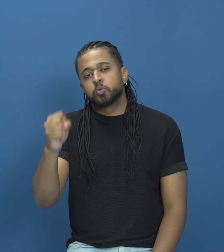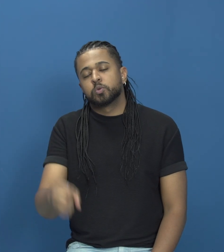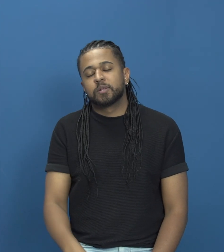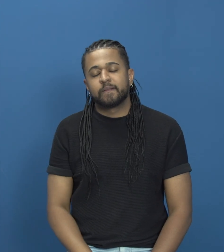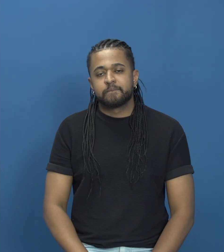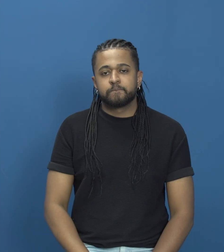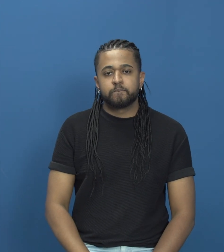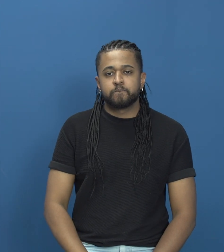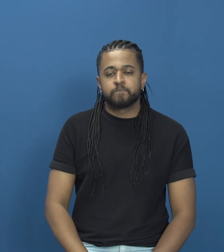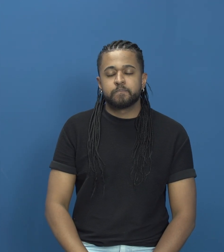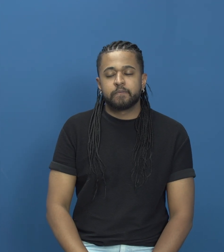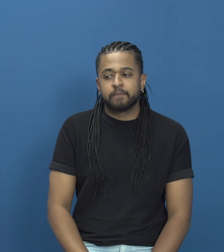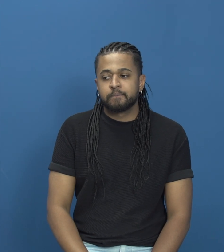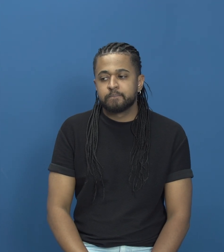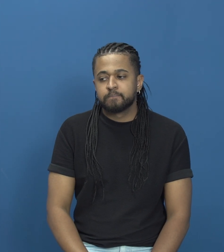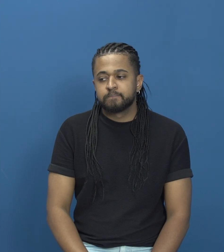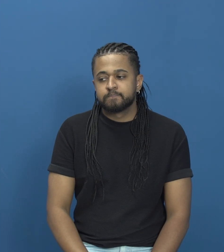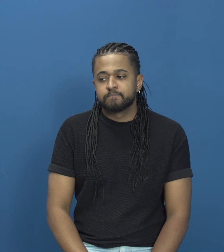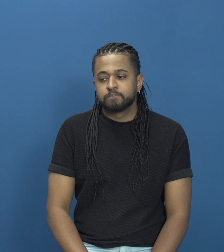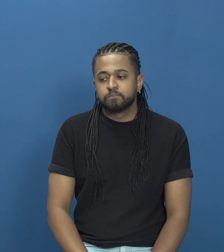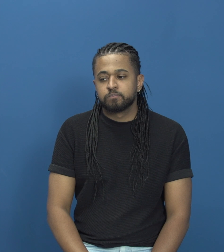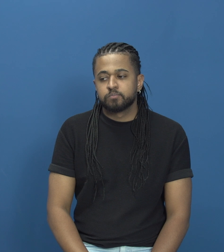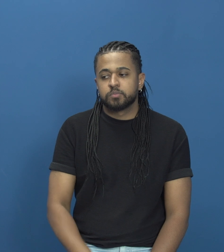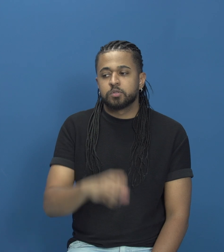1978. Fecha parênteses.